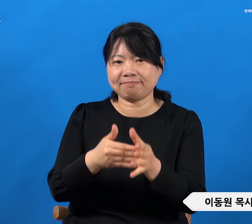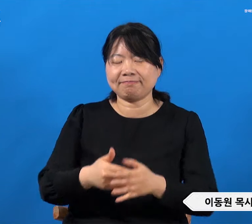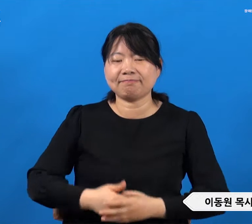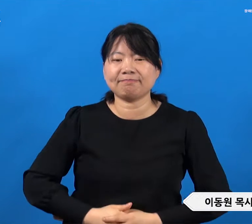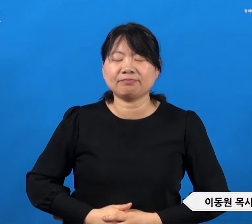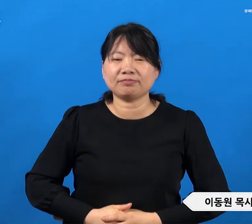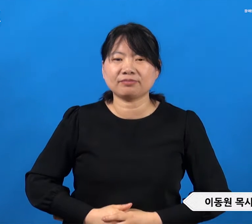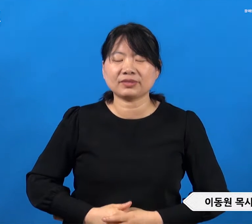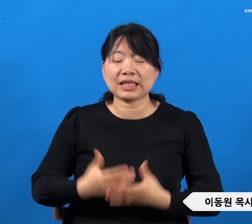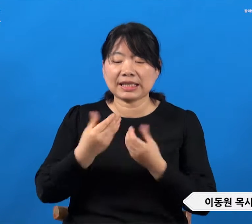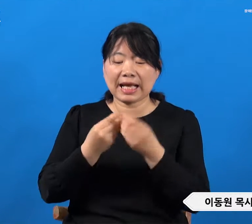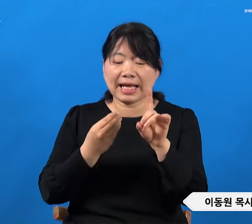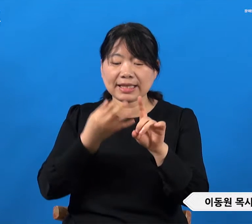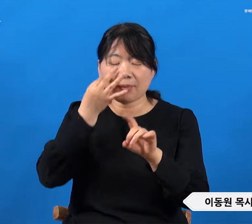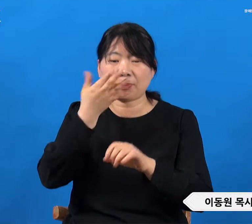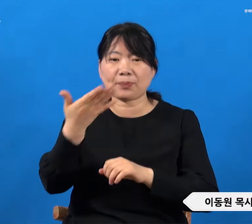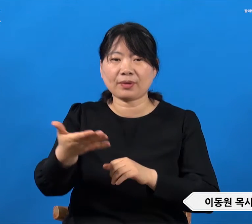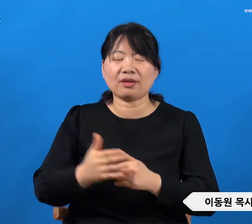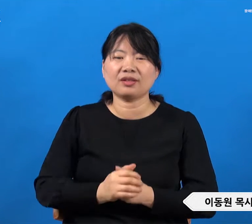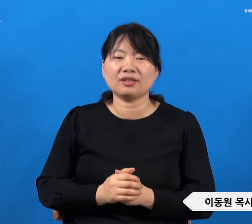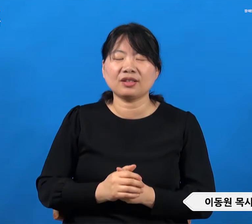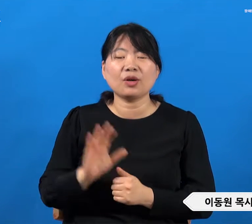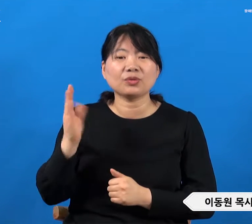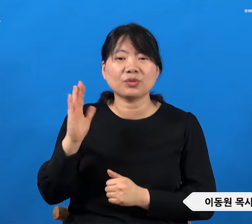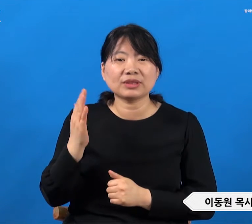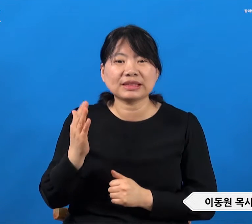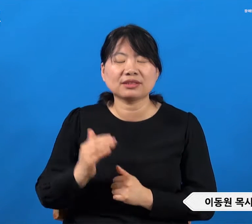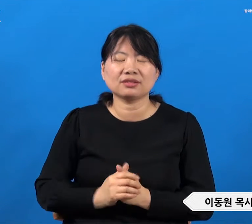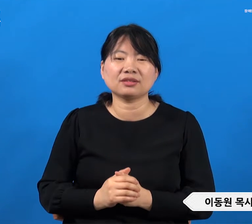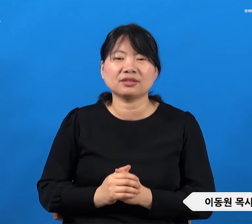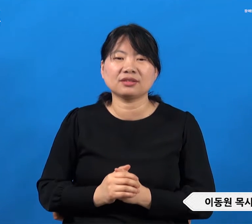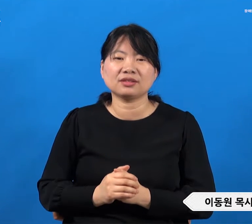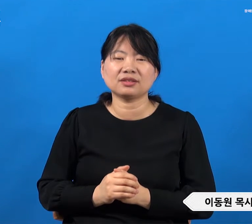믿습니다. 예를 하나 들어보겠습니다. 요즘